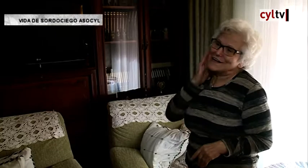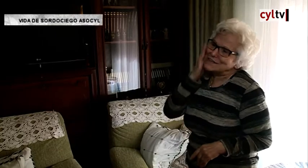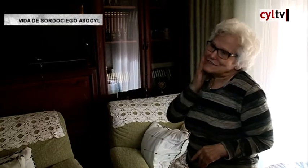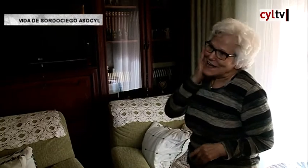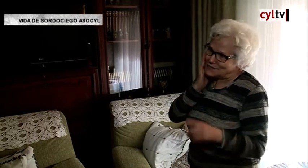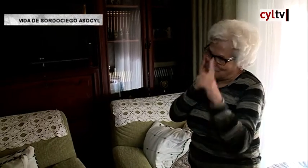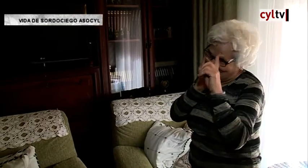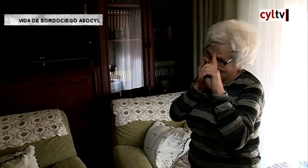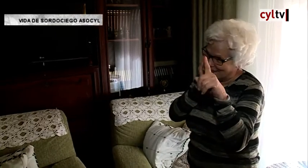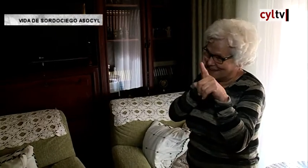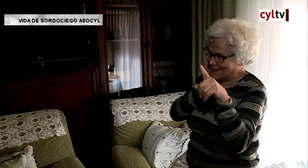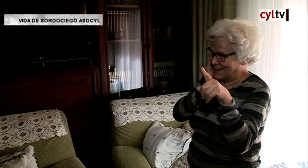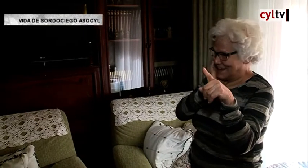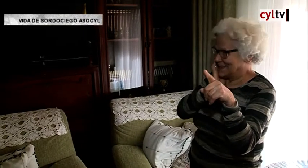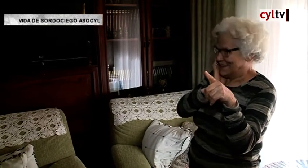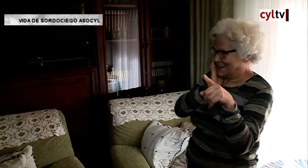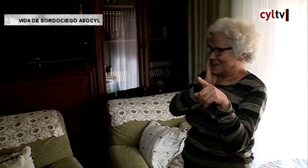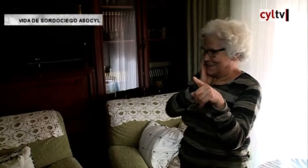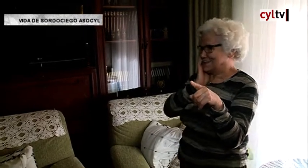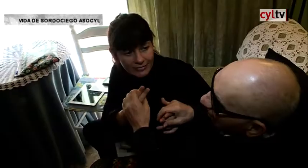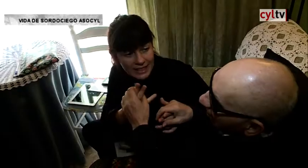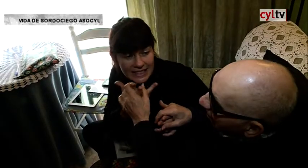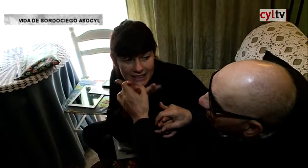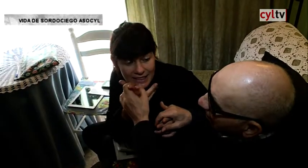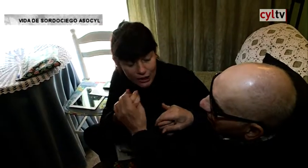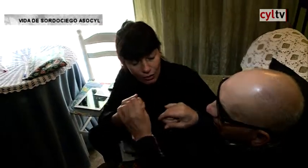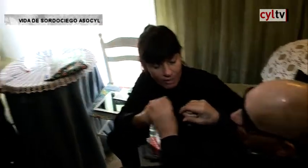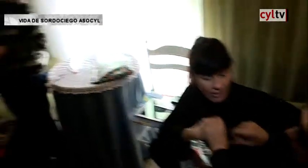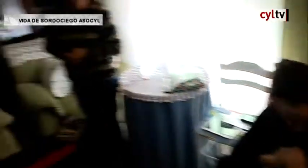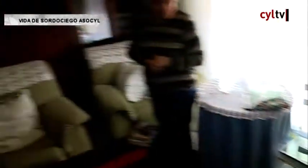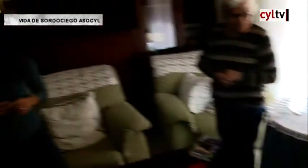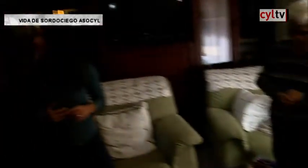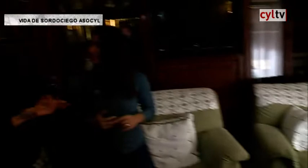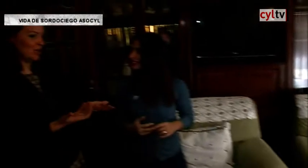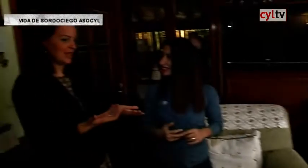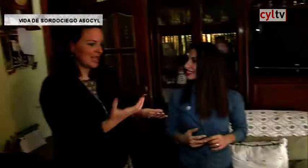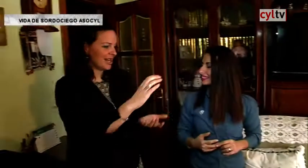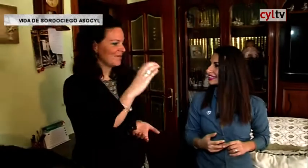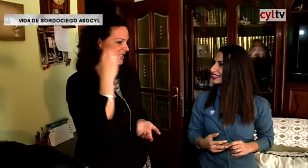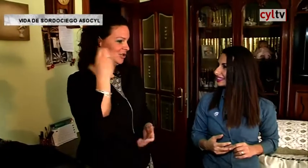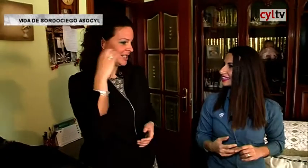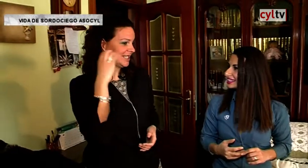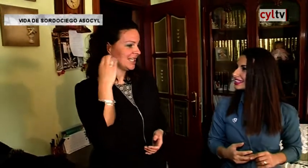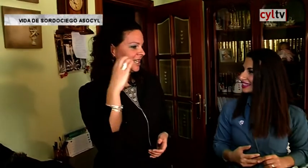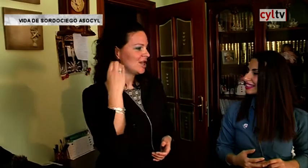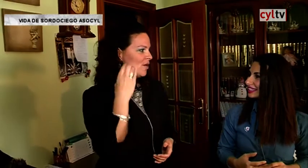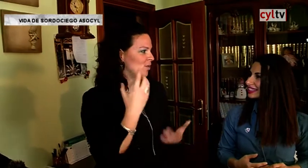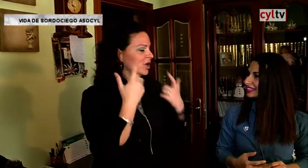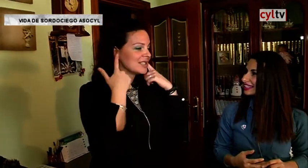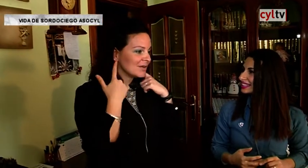y la asignaron ese signo. Yo, por ejemplo, que soy Ciara, mi signo es este, porque siempre